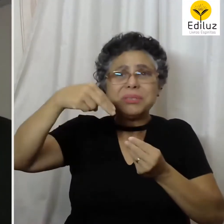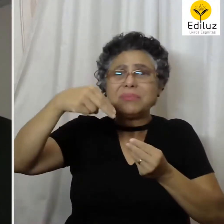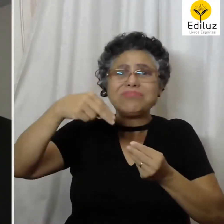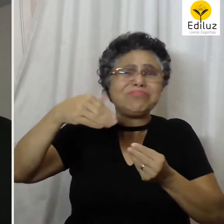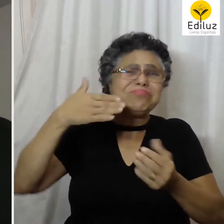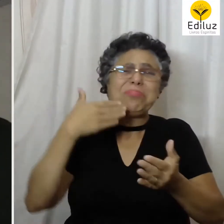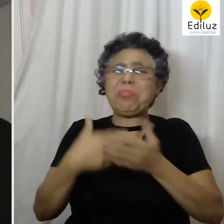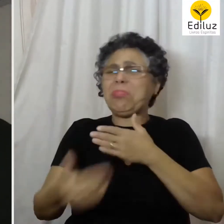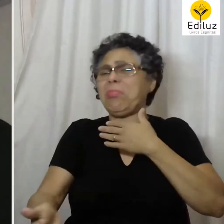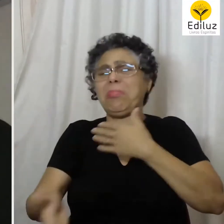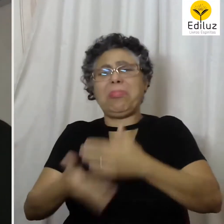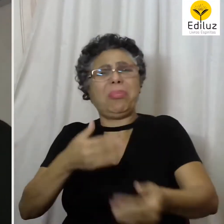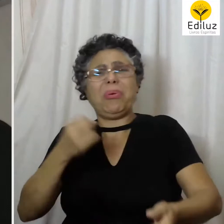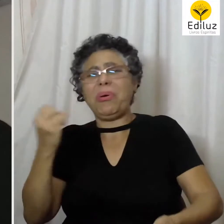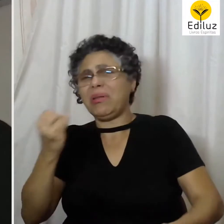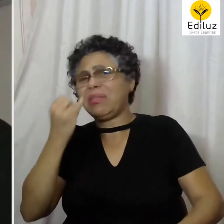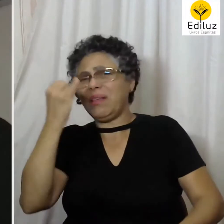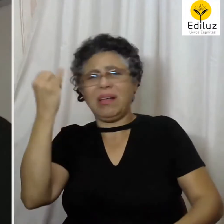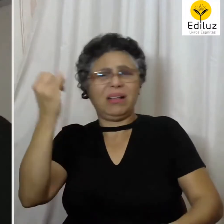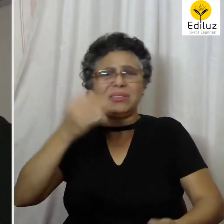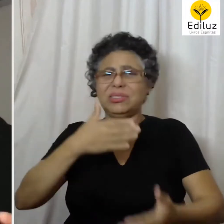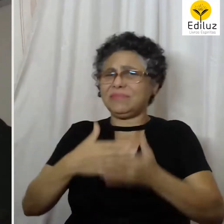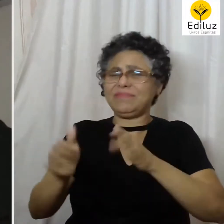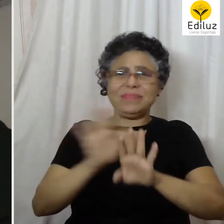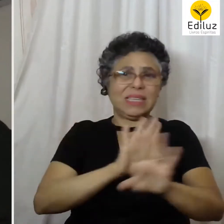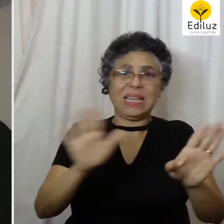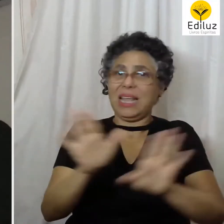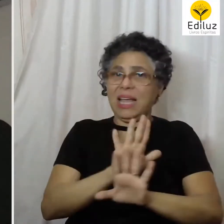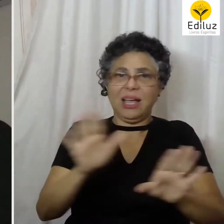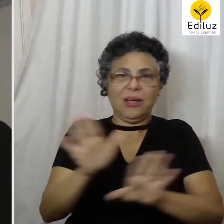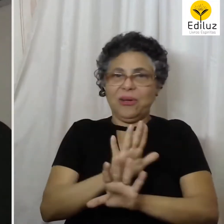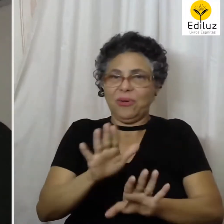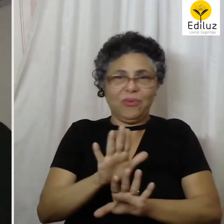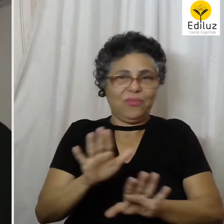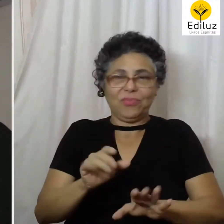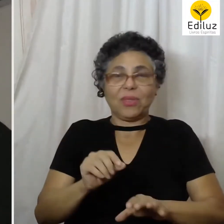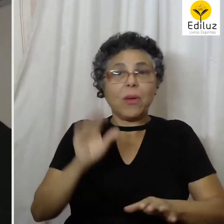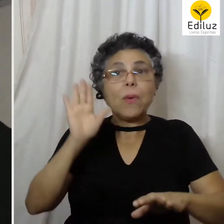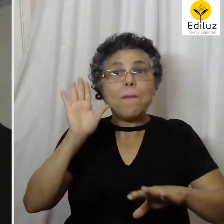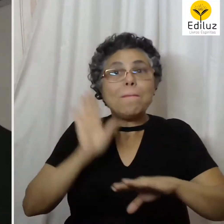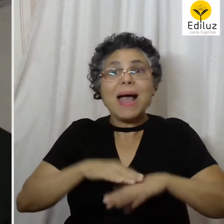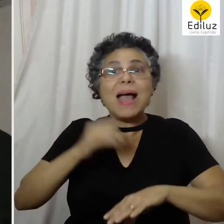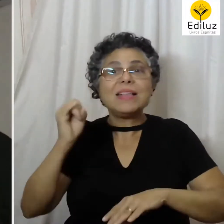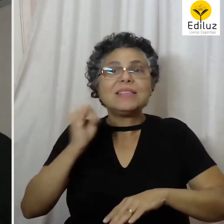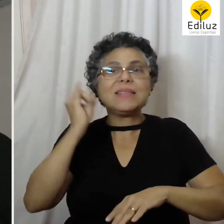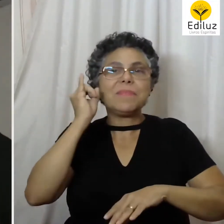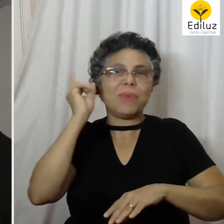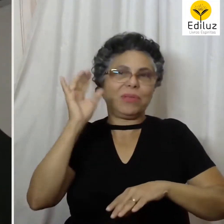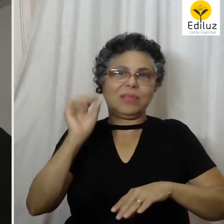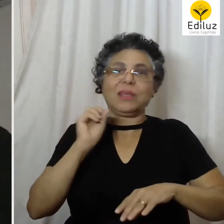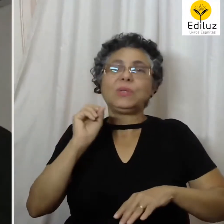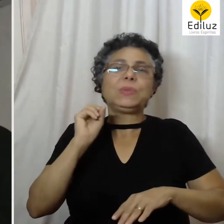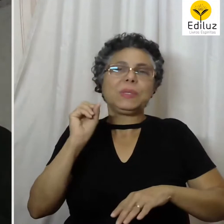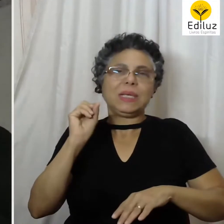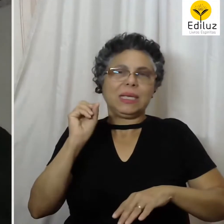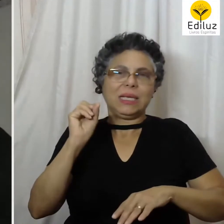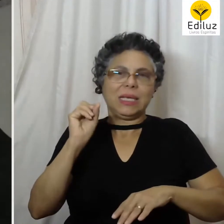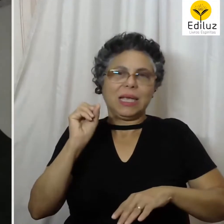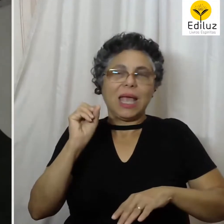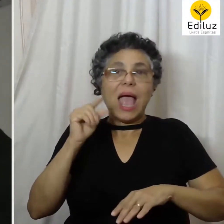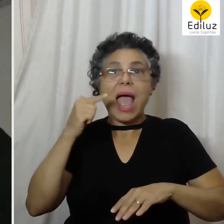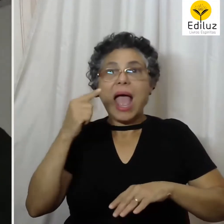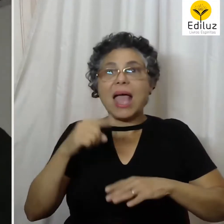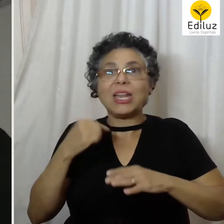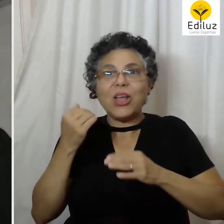muito, né? São representativos nas relações, mas não importa muito na medida em que